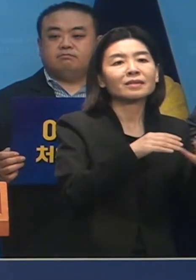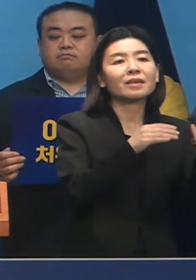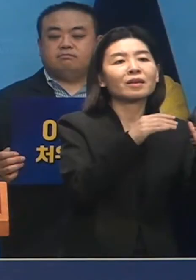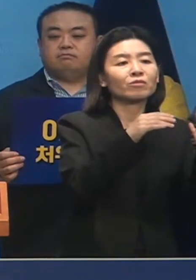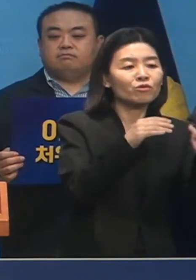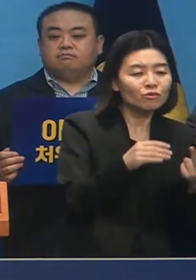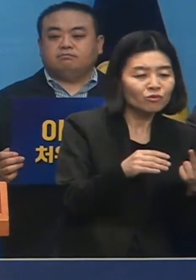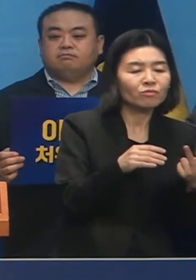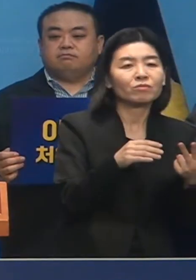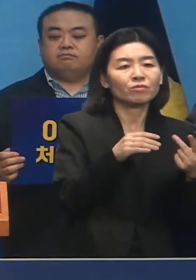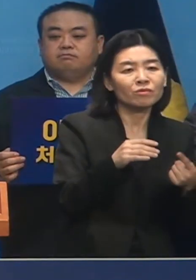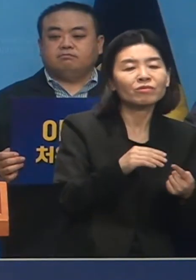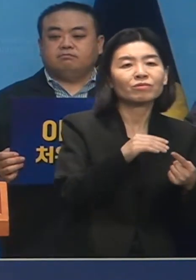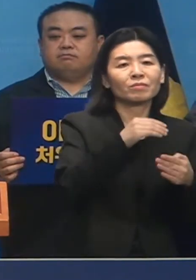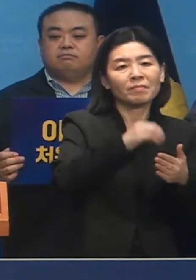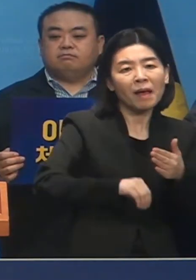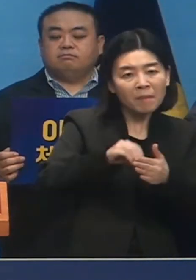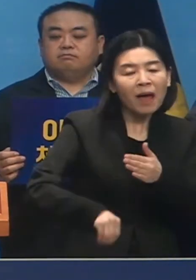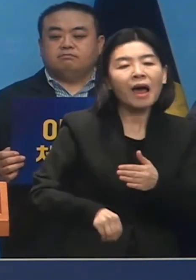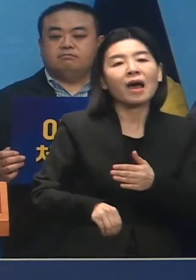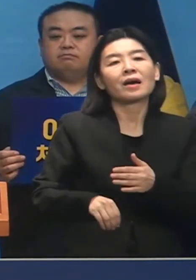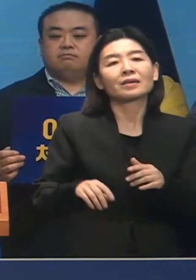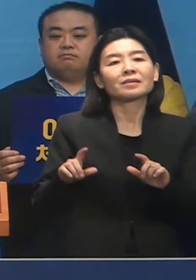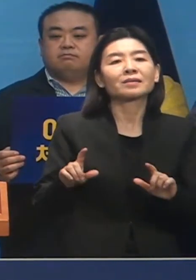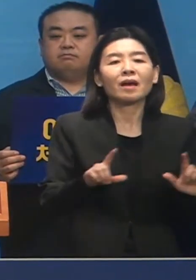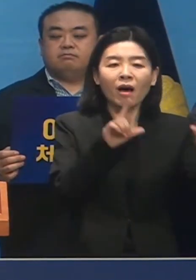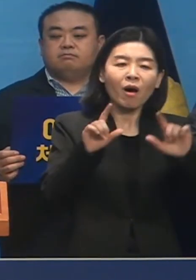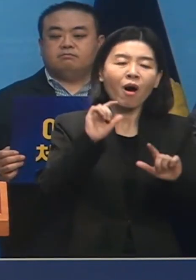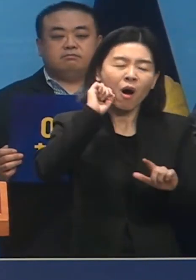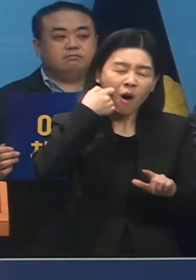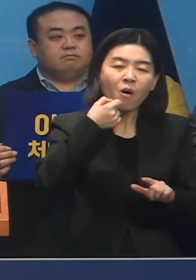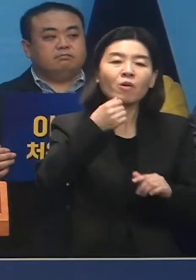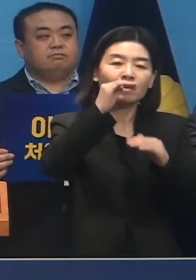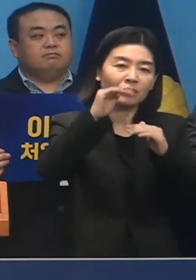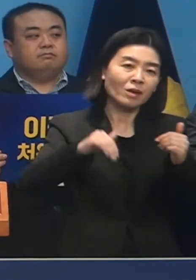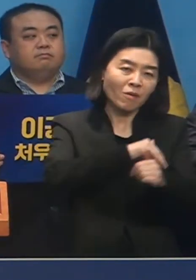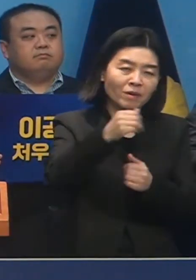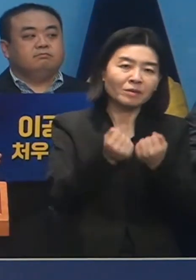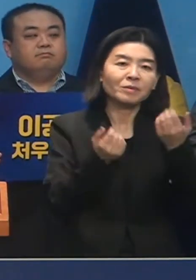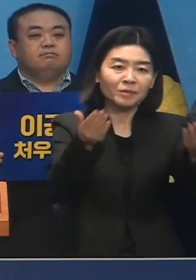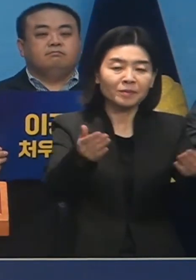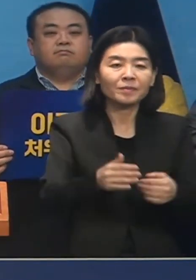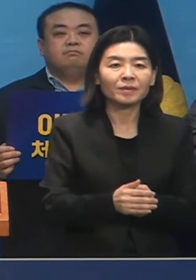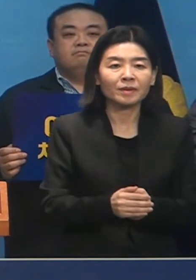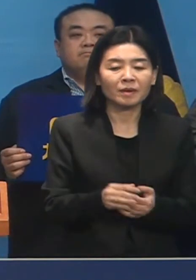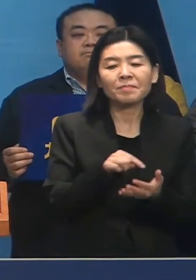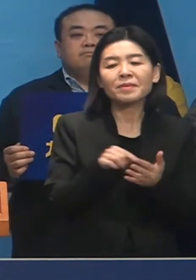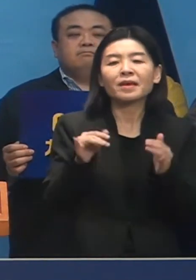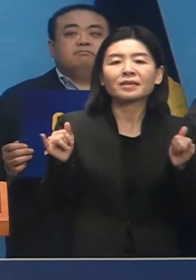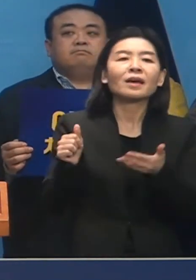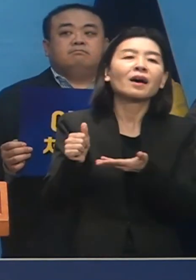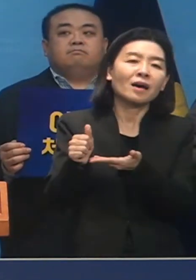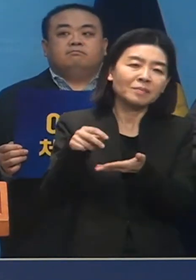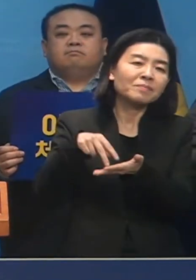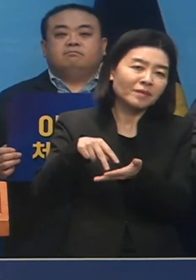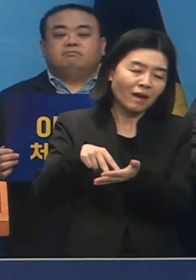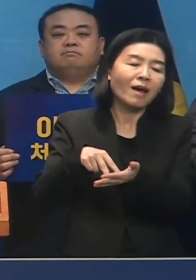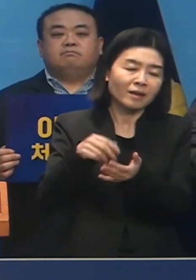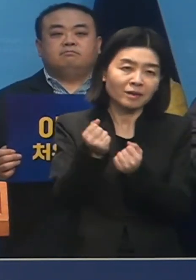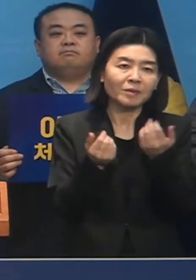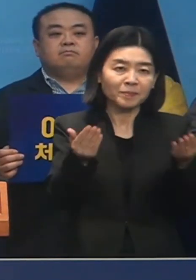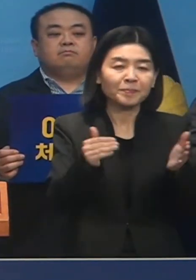잃게 되었는지에 대해서 낱낱이 설명해 주셨습니다. 이 R&D 예산 삭감의 피해자이시기도 하셨습니다. 네,